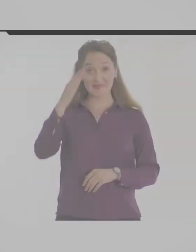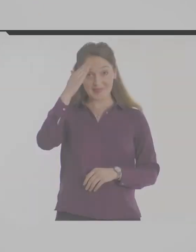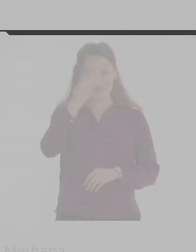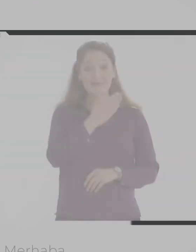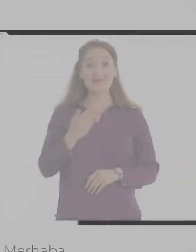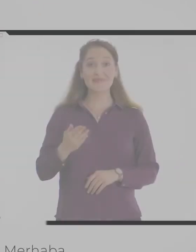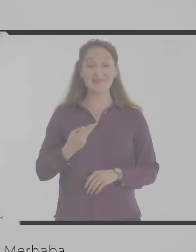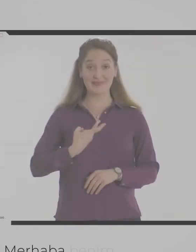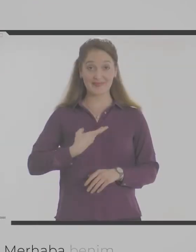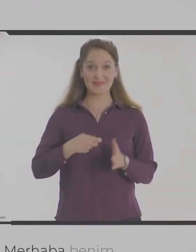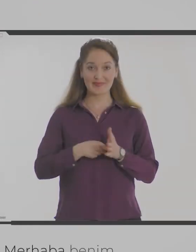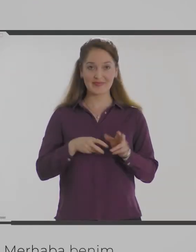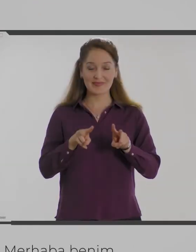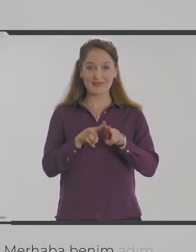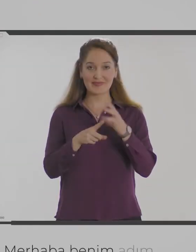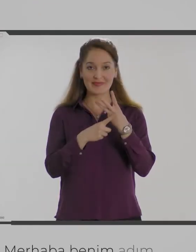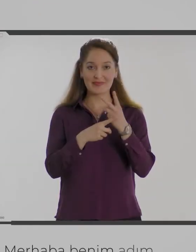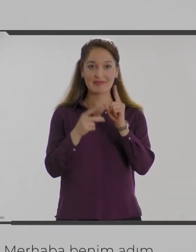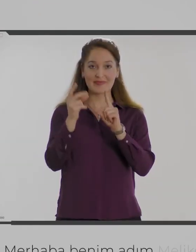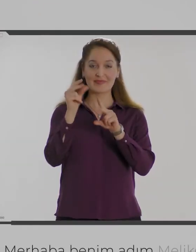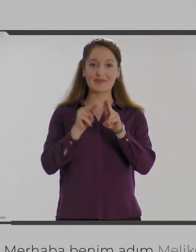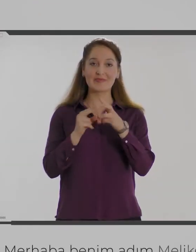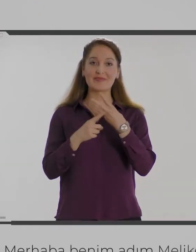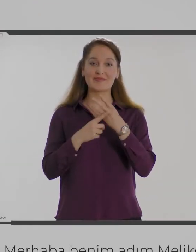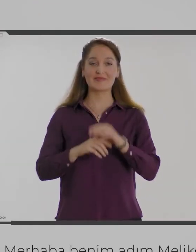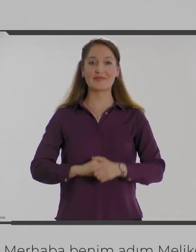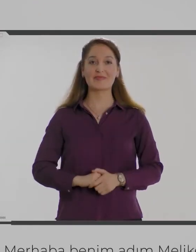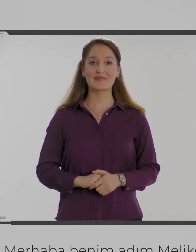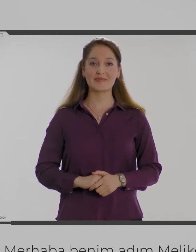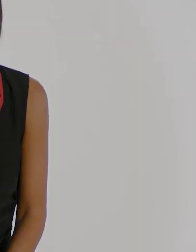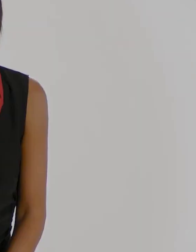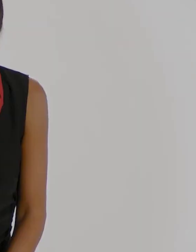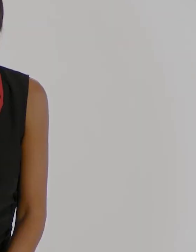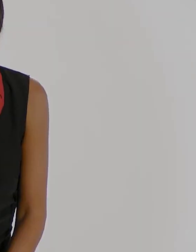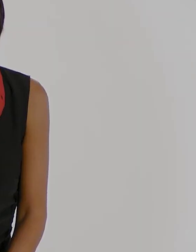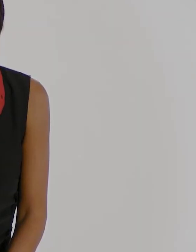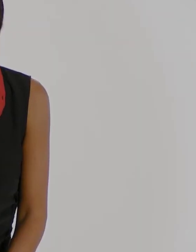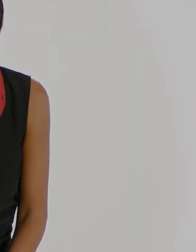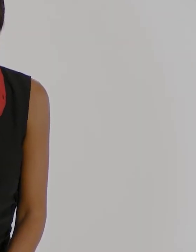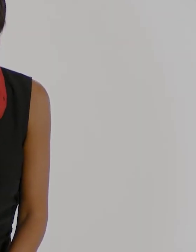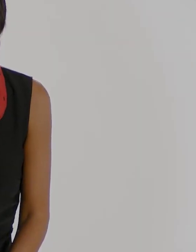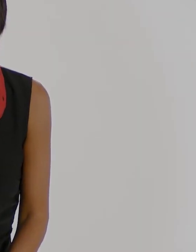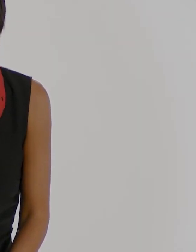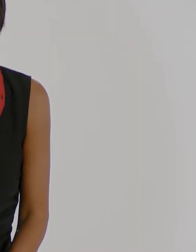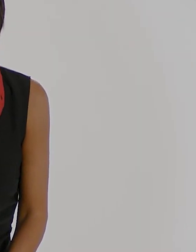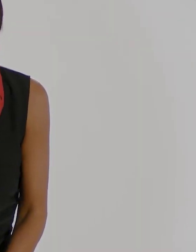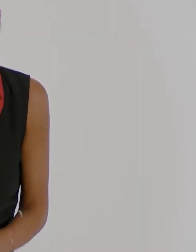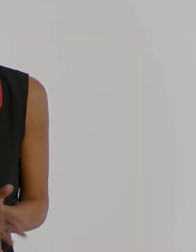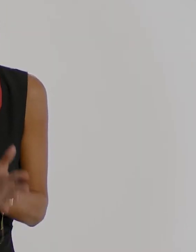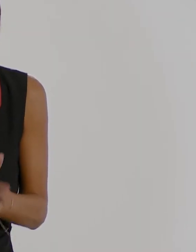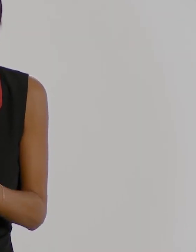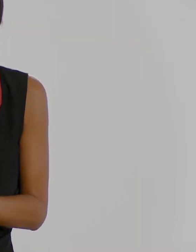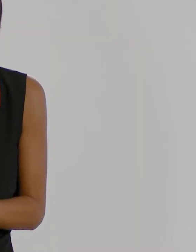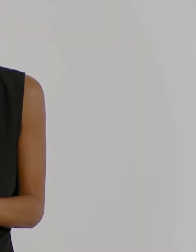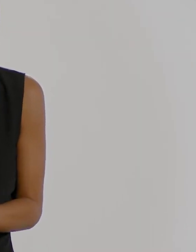işaretini bilmiyorsanız Melike'nin söylediklerini anlamakta zorluk çekmiş olabilirsiniz. Tıpkı benim gibi. Her şey eğitim vermek için gittiğim bir mağazada